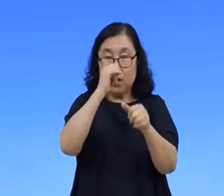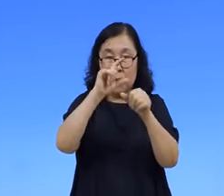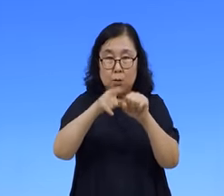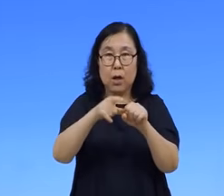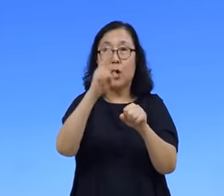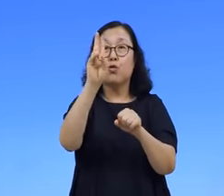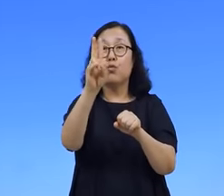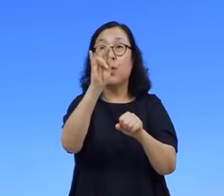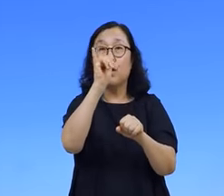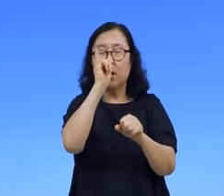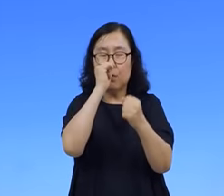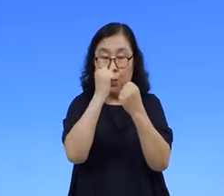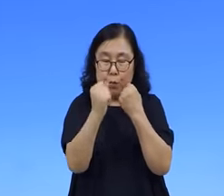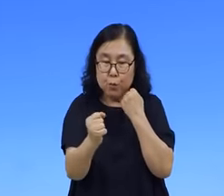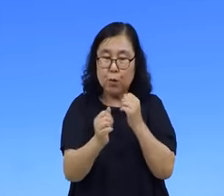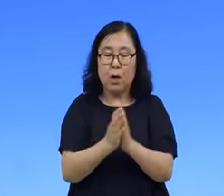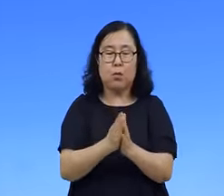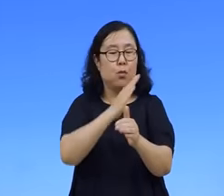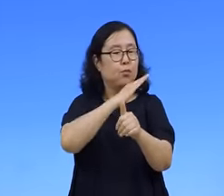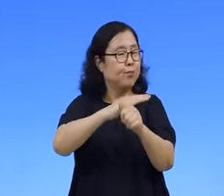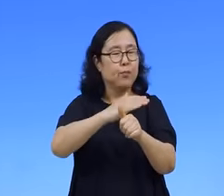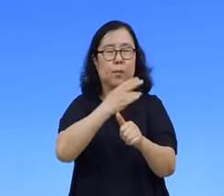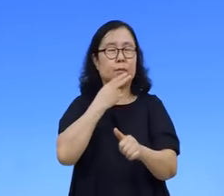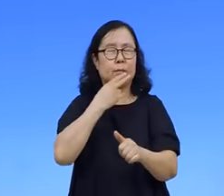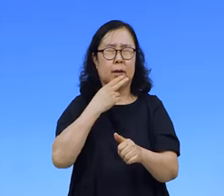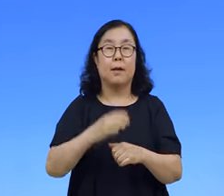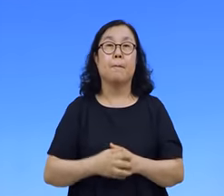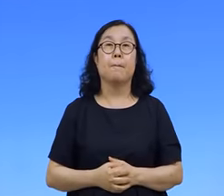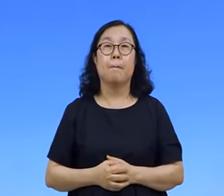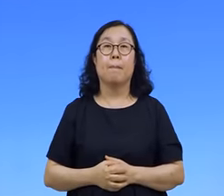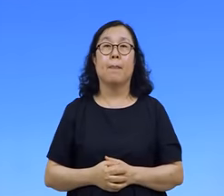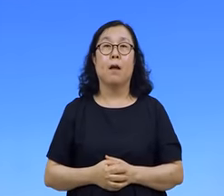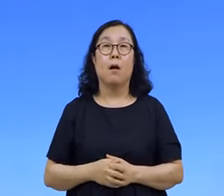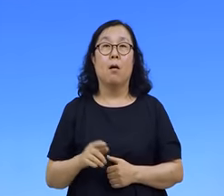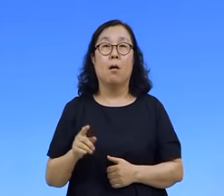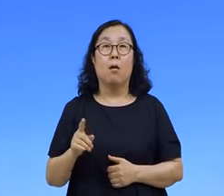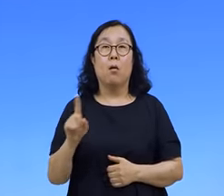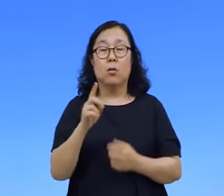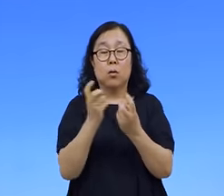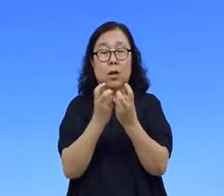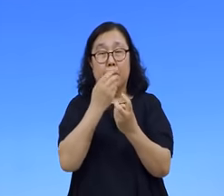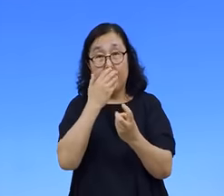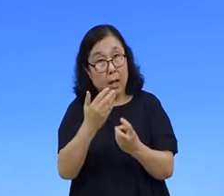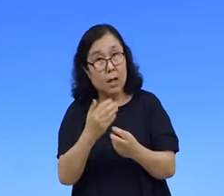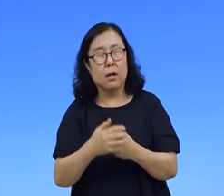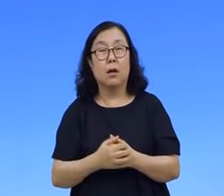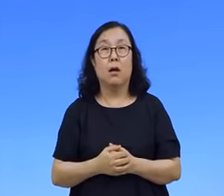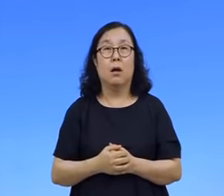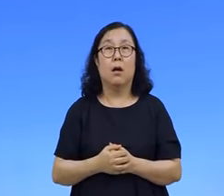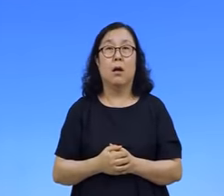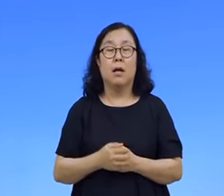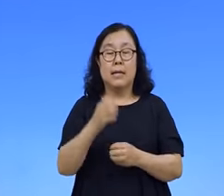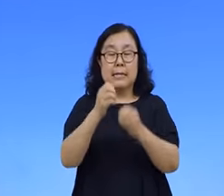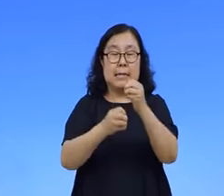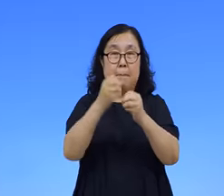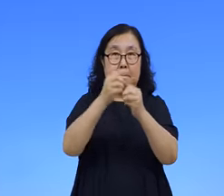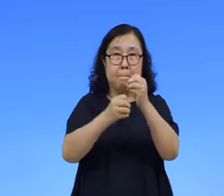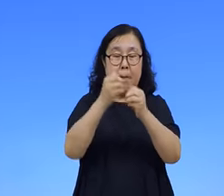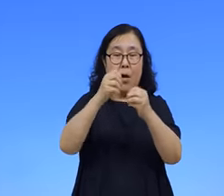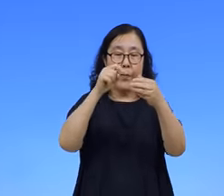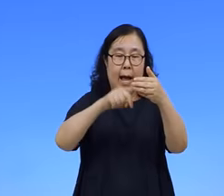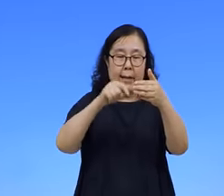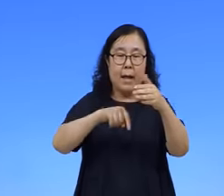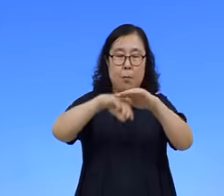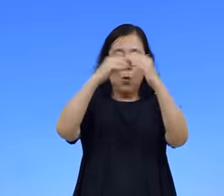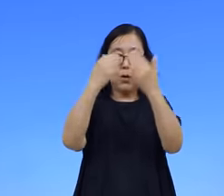있었는데 다윗은 그를 상대하지 않습니다. 죽이지 않습니다. 이게 어떻게 가능했을까요? 저는 시편 안에